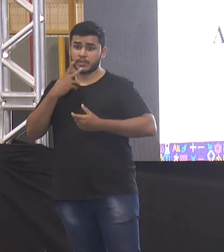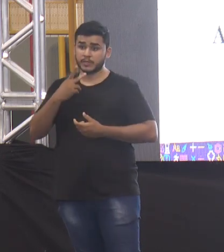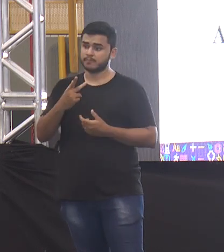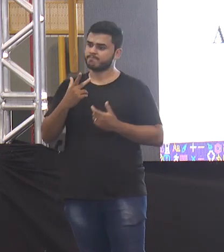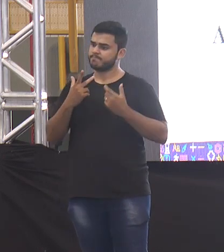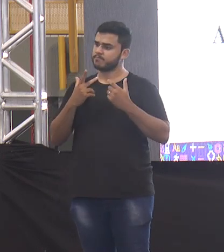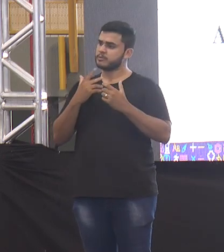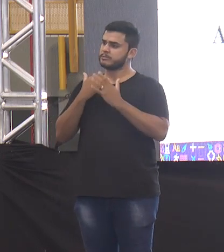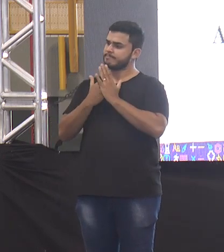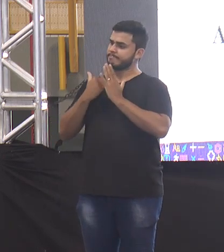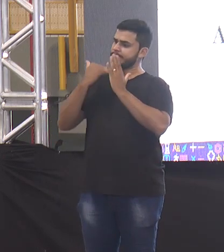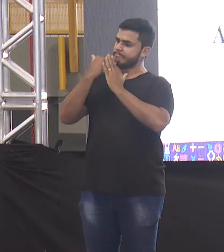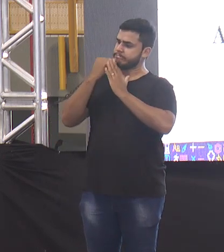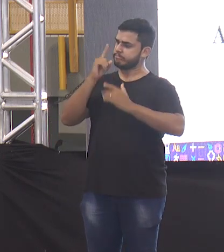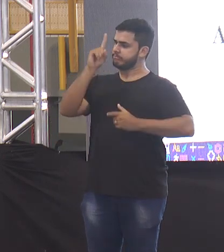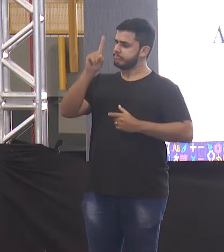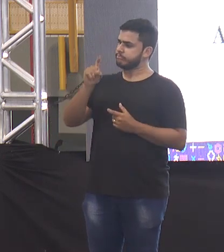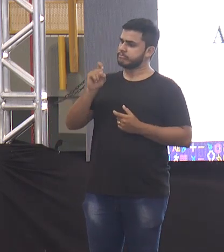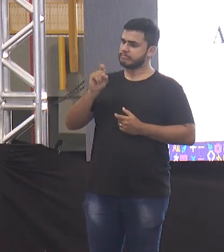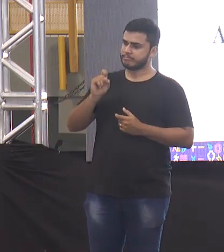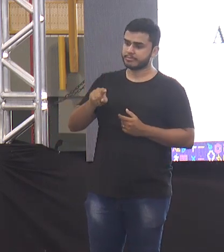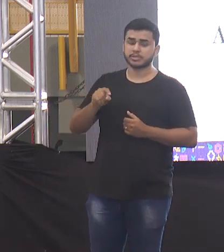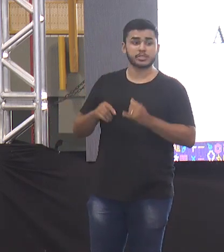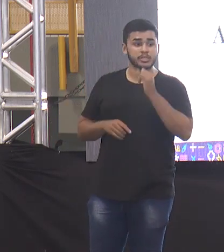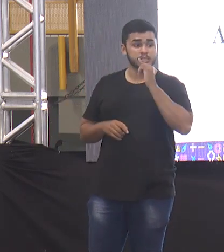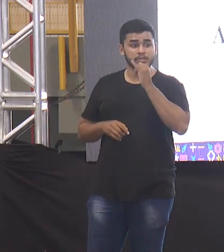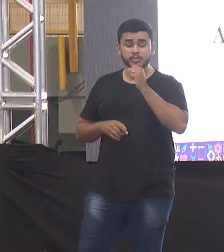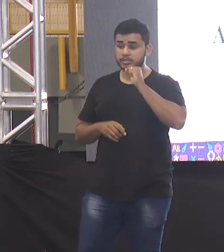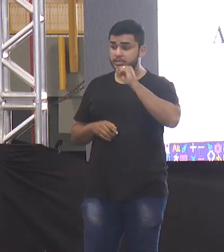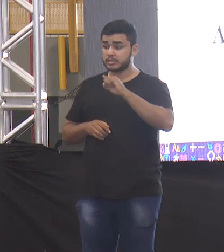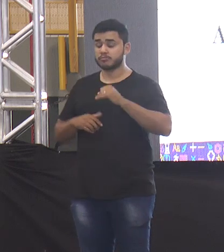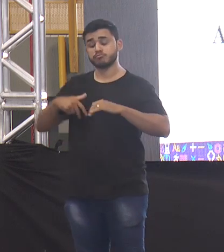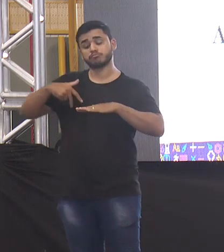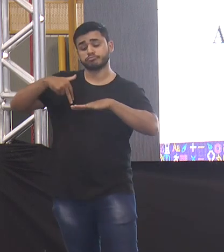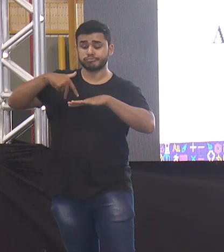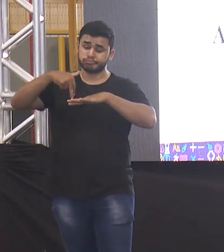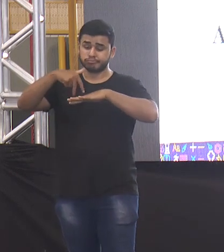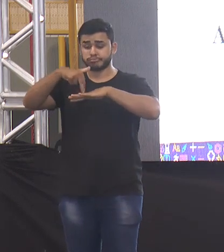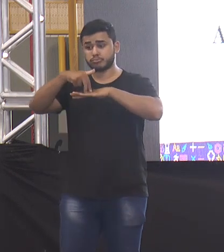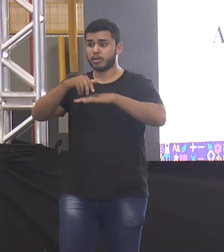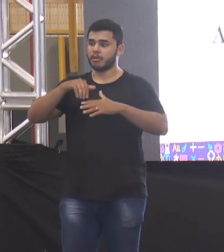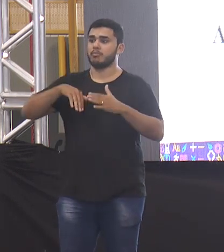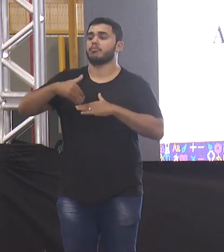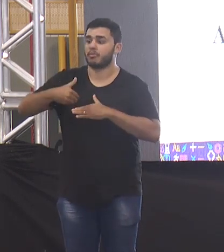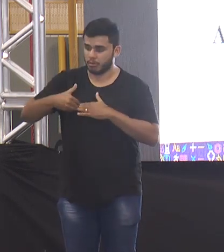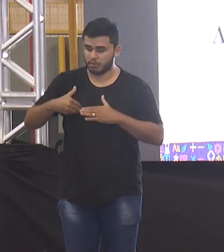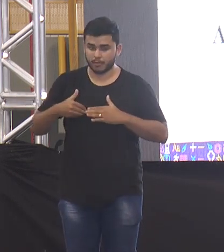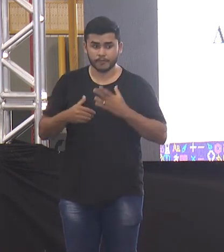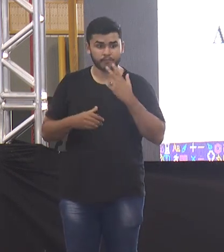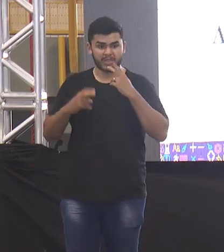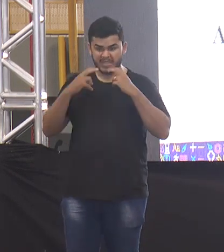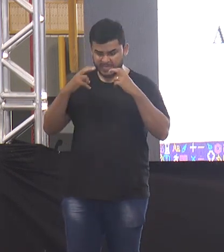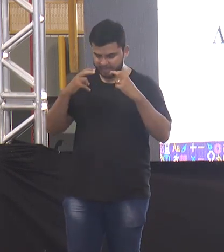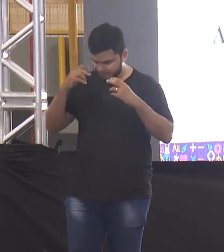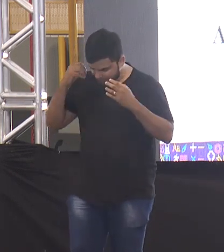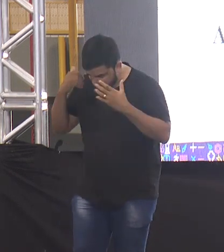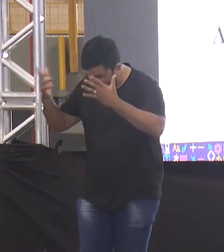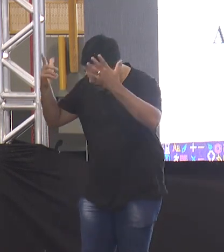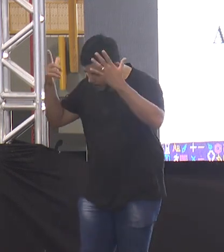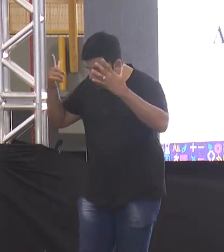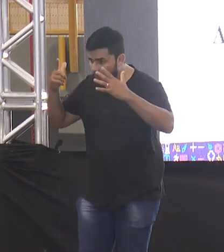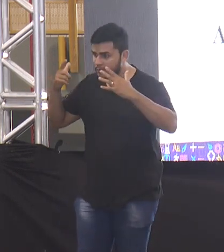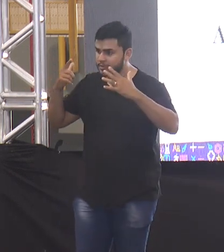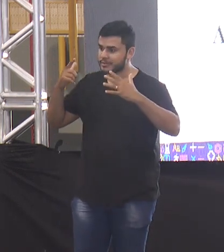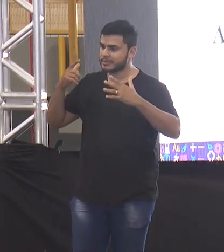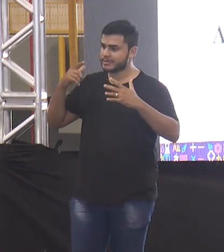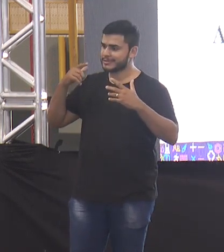Exaltação. Quando eu estou caminhando na rua, levo uma topada e grito e esculhambo a pedra de